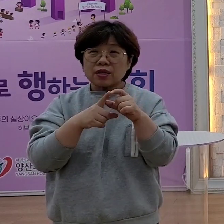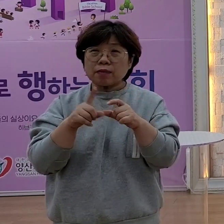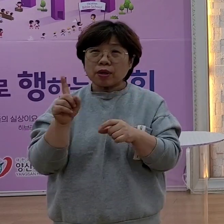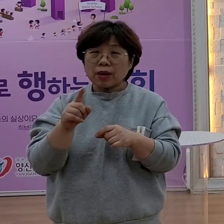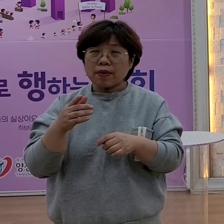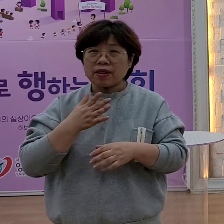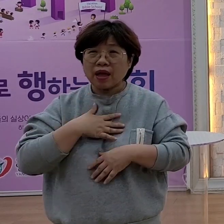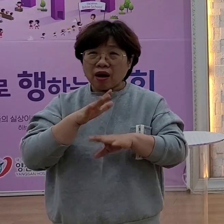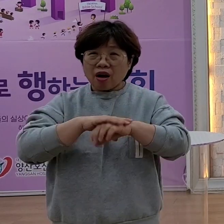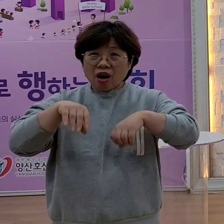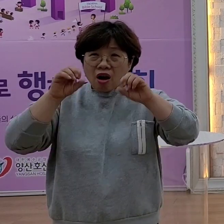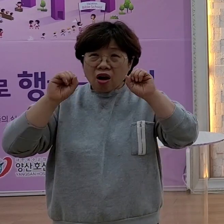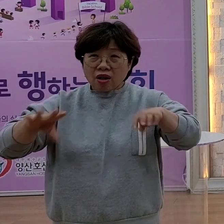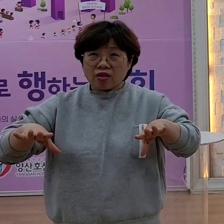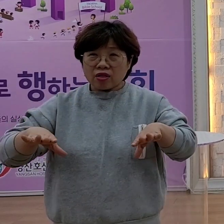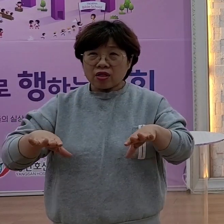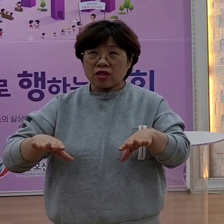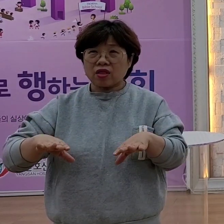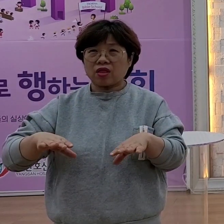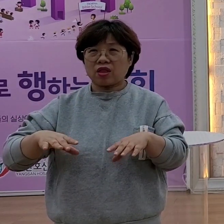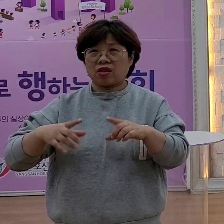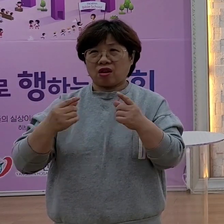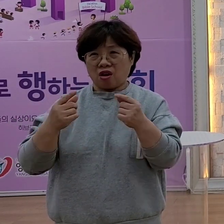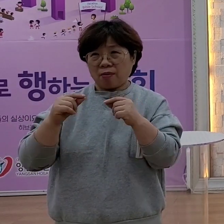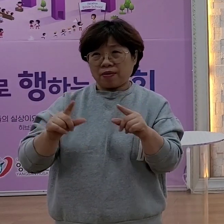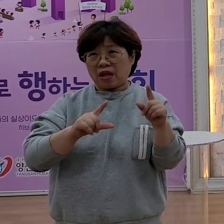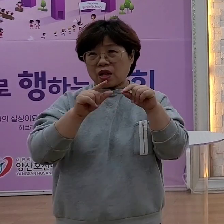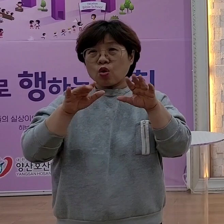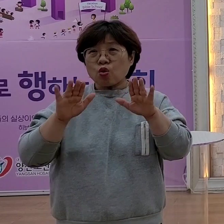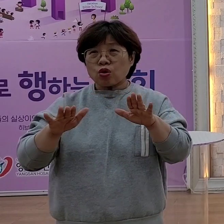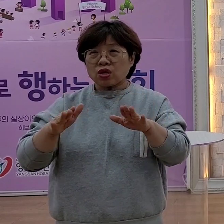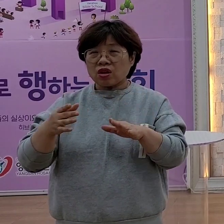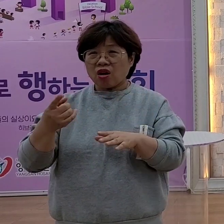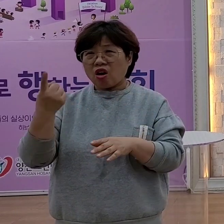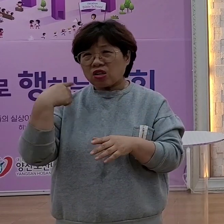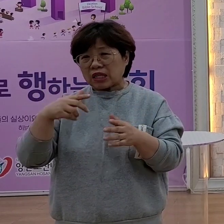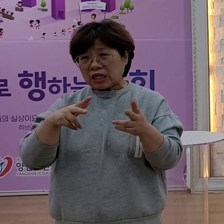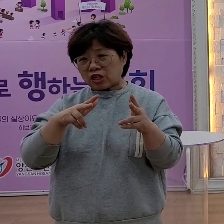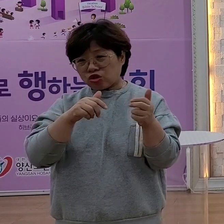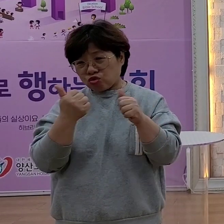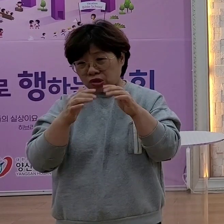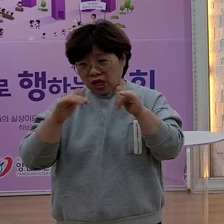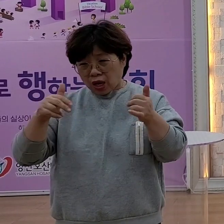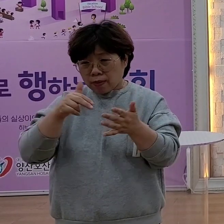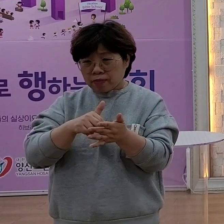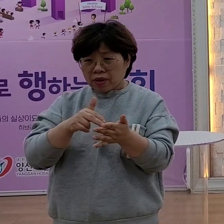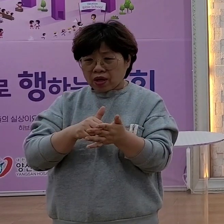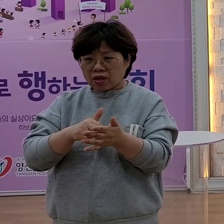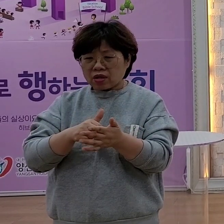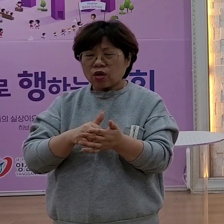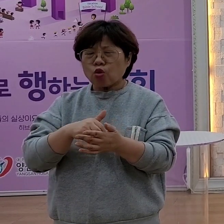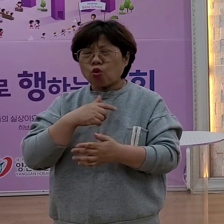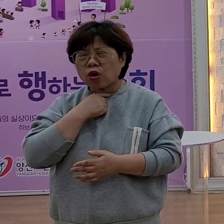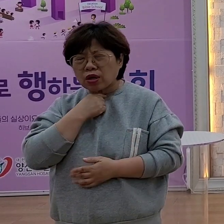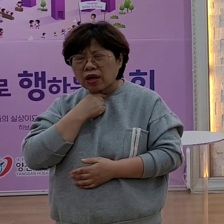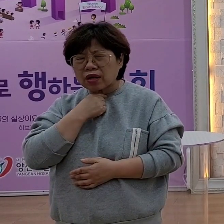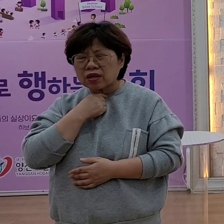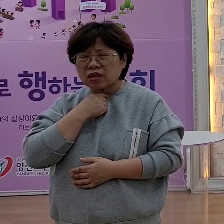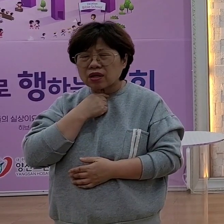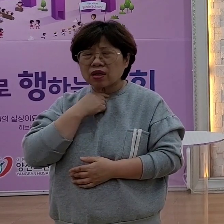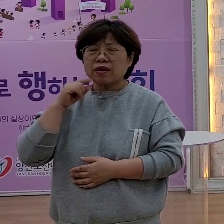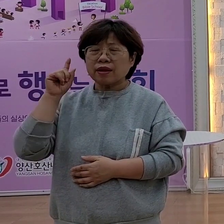오늘은 어제 죽은 네가 그토록 갈망하던 내일이었다. 아마 여러분 많이 들어보셨을